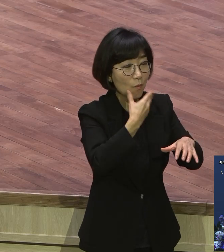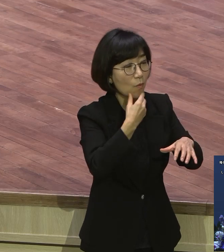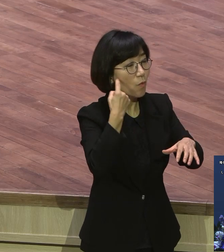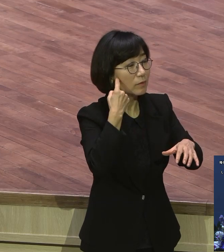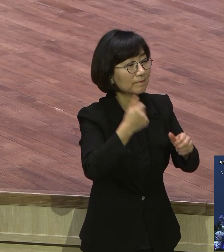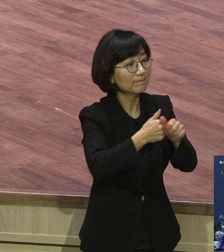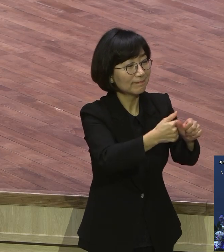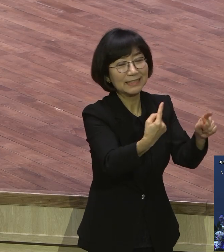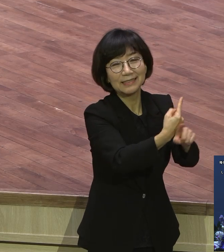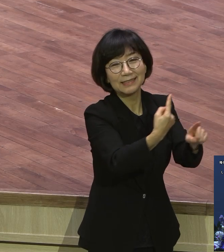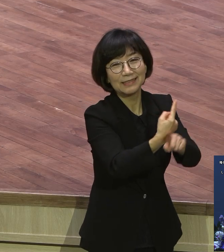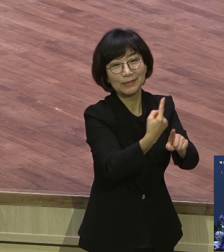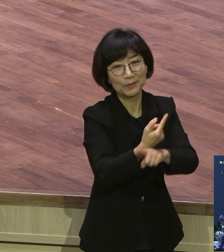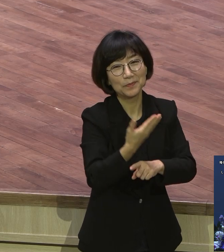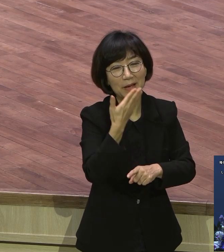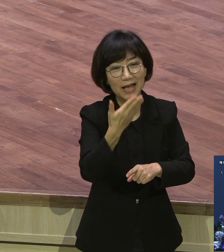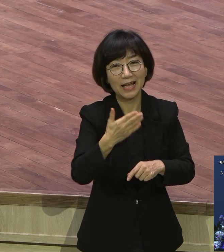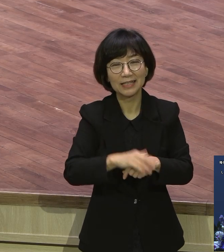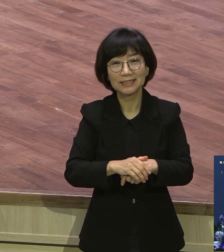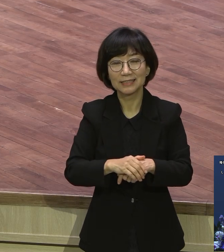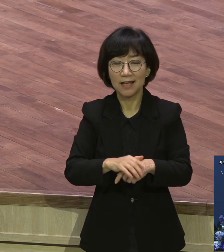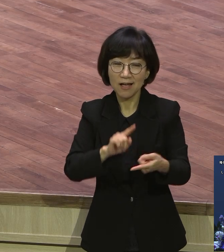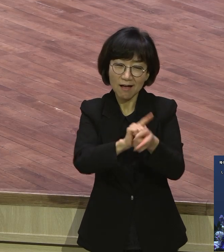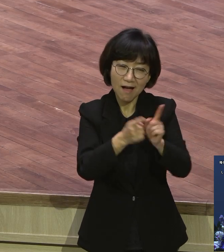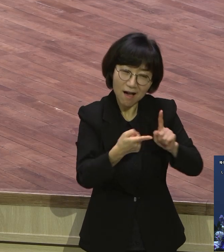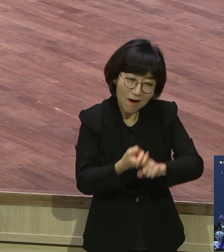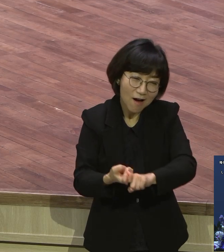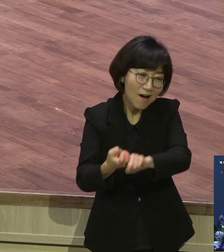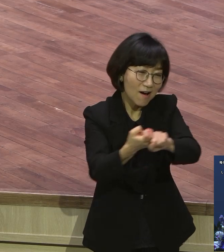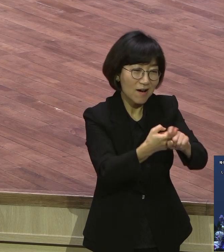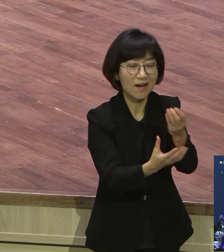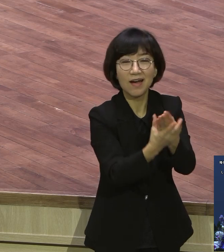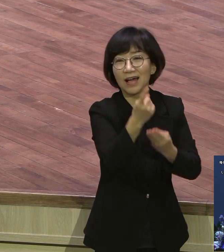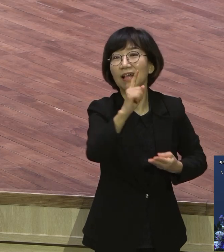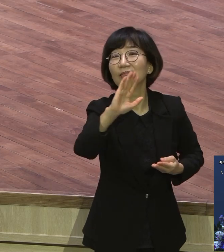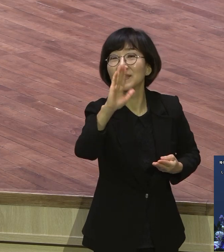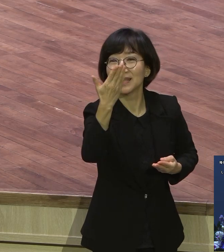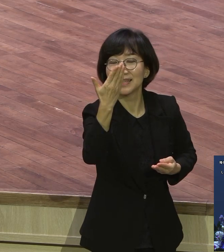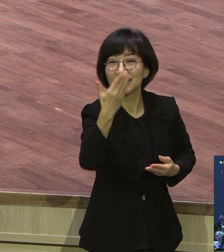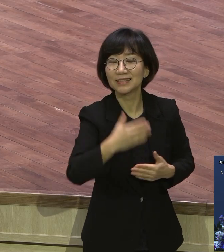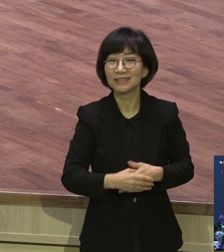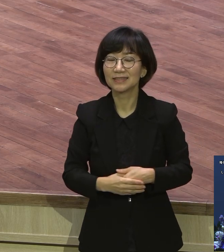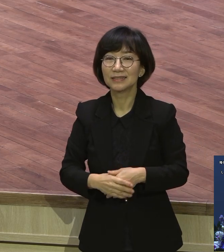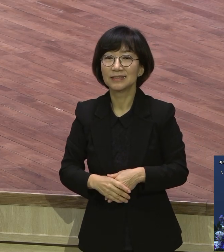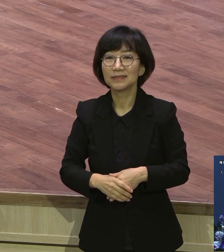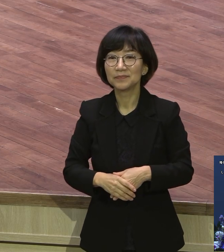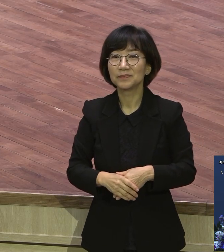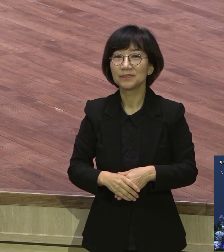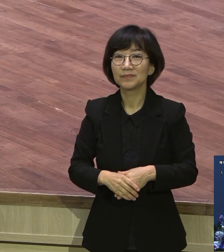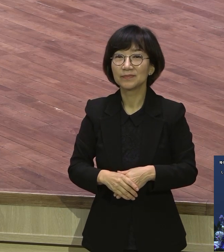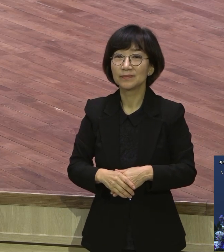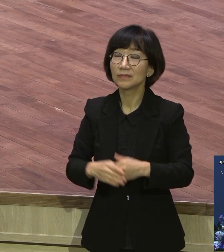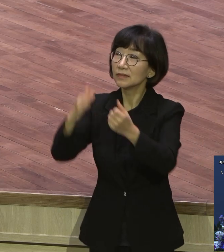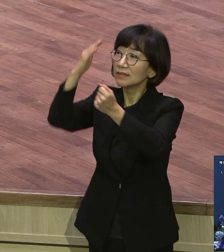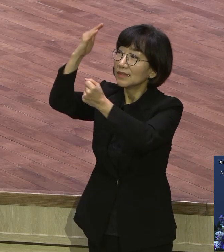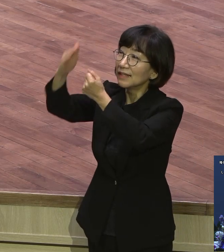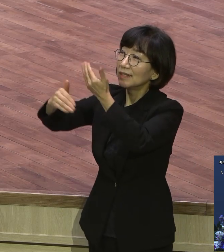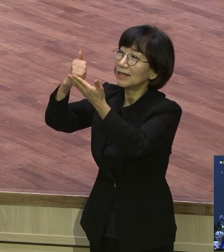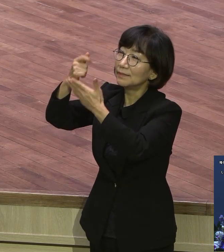돼야죠 원리스가 돼야죠 이런 응답을 받아요 특별히 하나님의 극류를